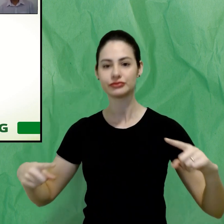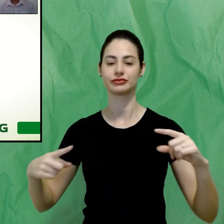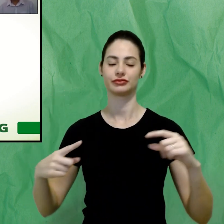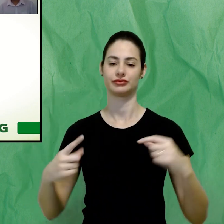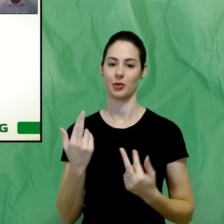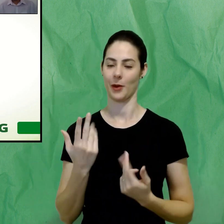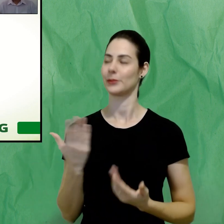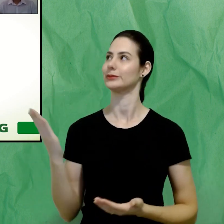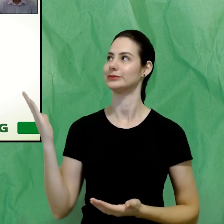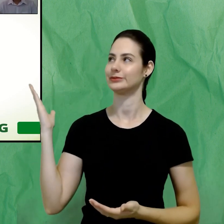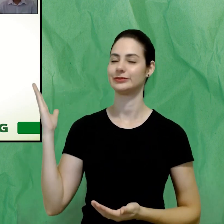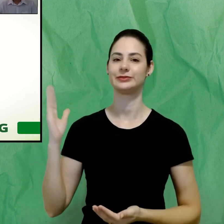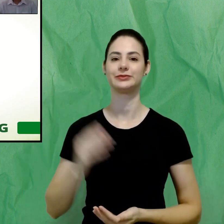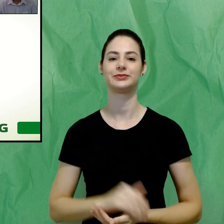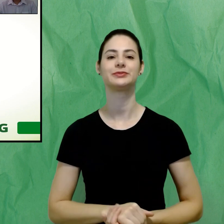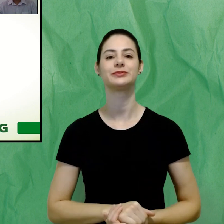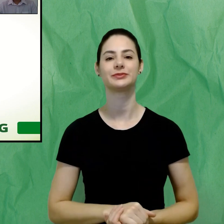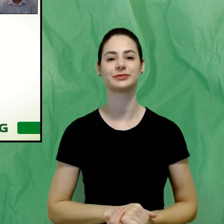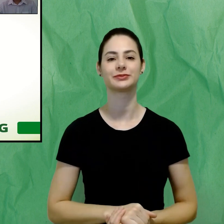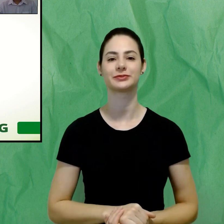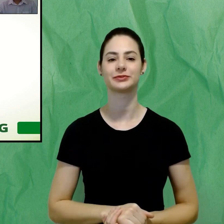e B. Ok?